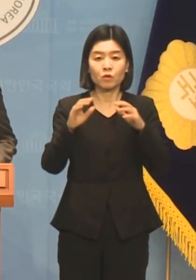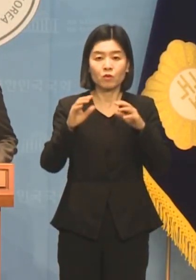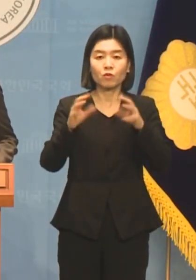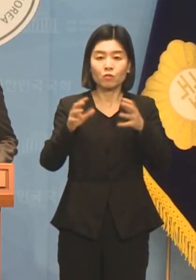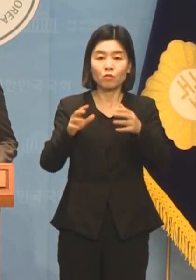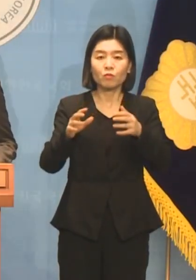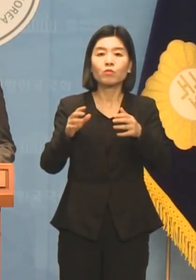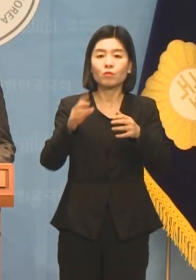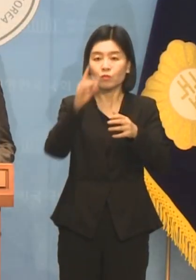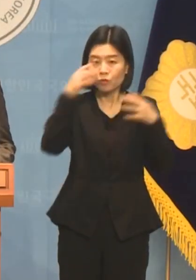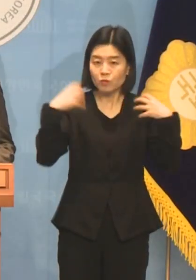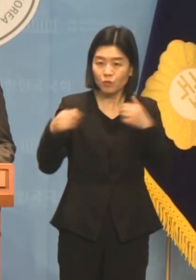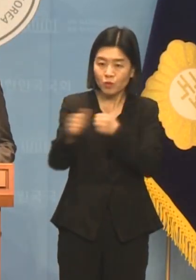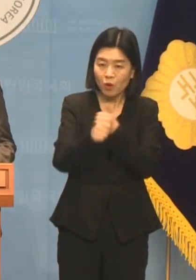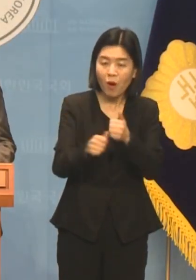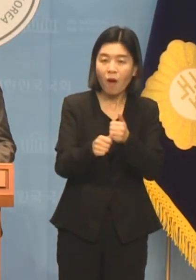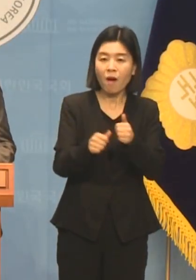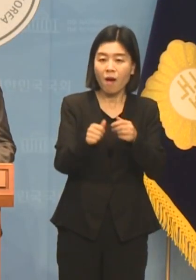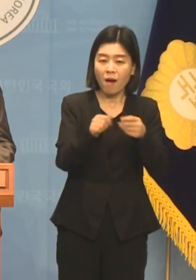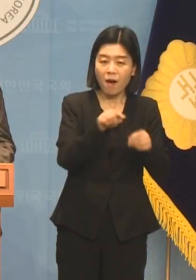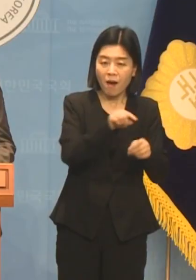탄핵하라. 헌법재판소를 또